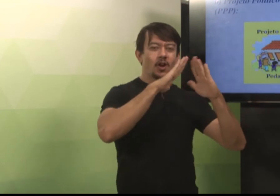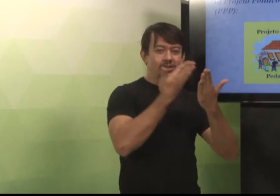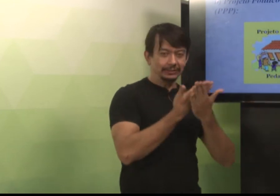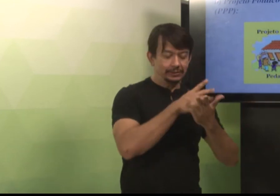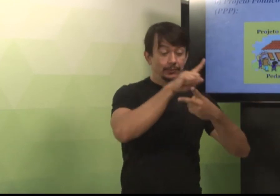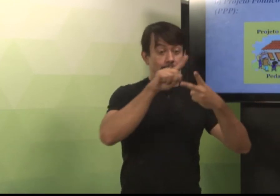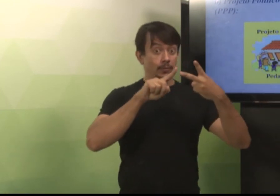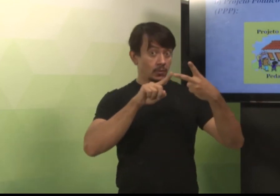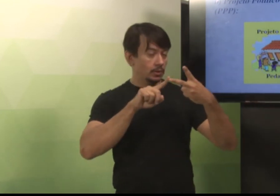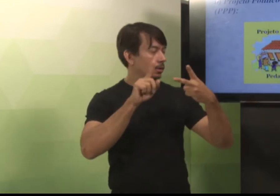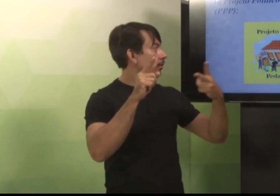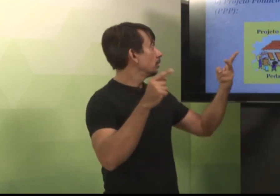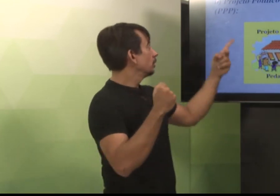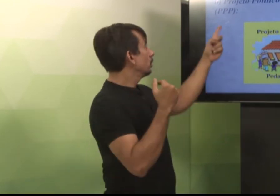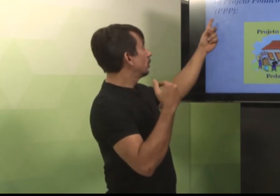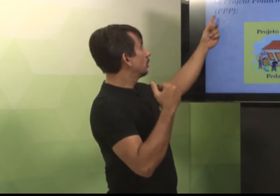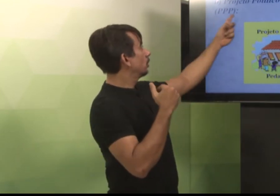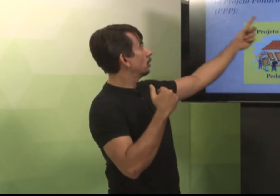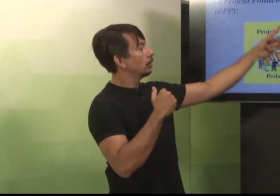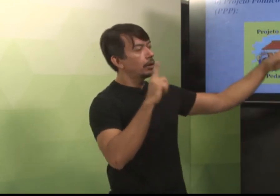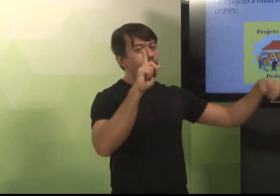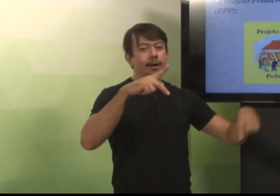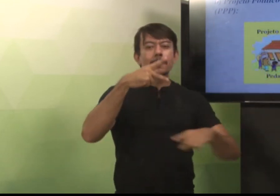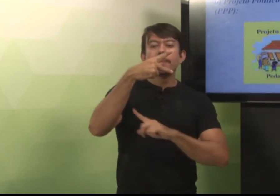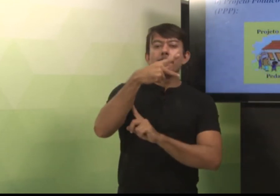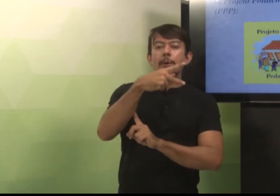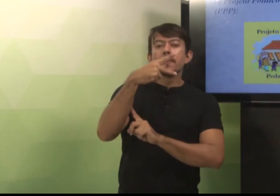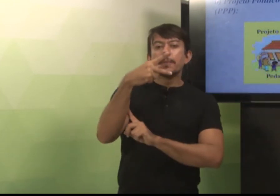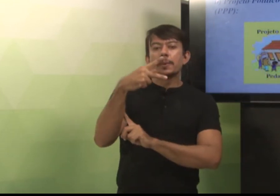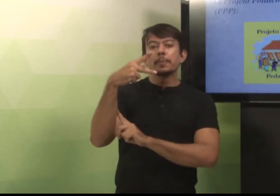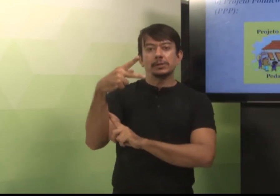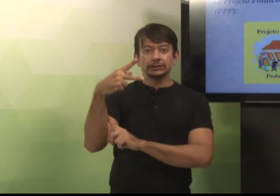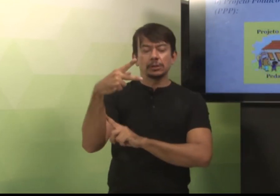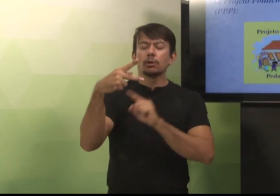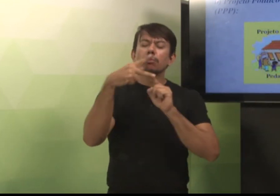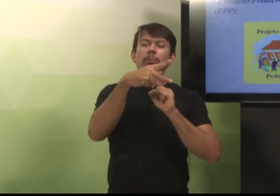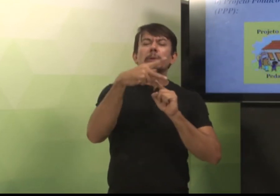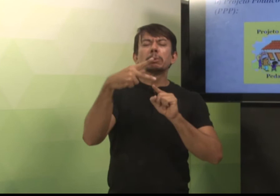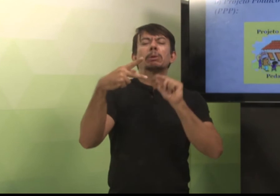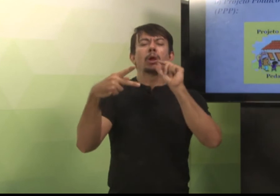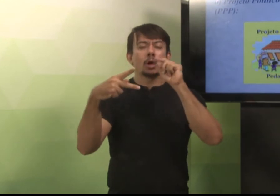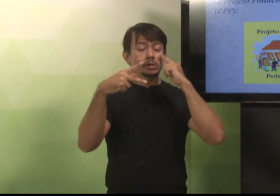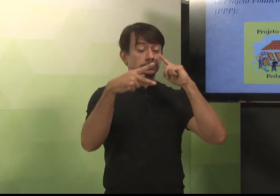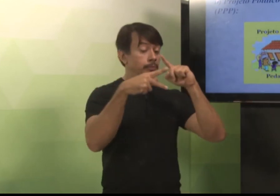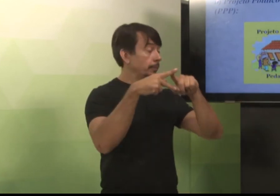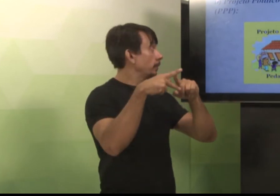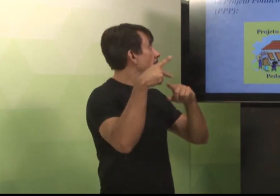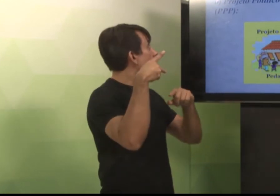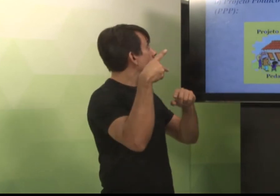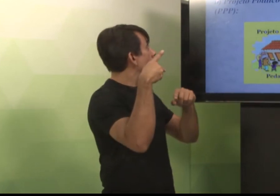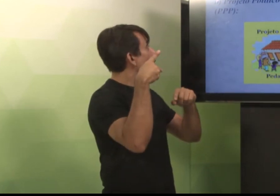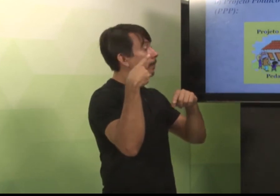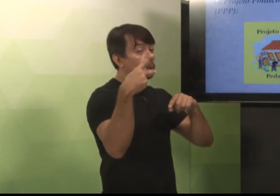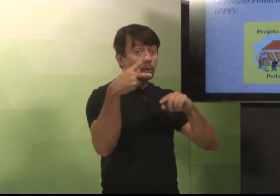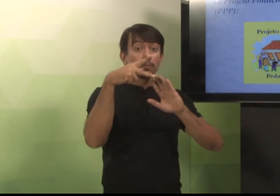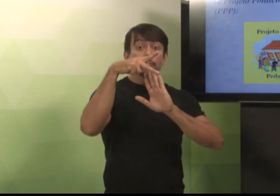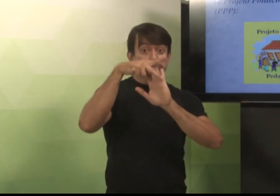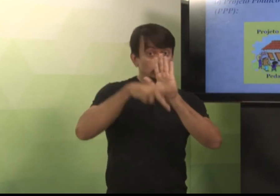Então, primeiro falamos sobre a comunidade escolar, agora falaremos sobre o PPP. O que significa PPP?